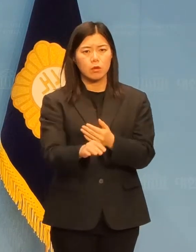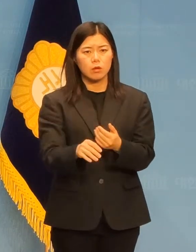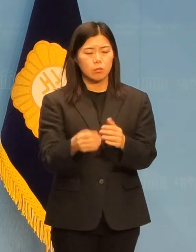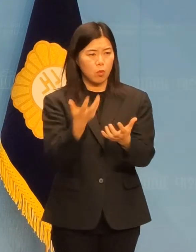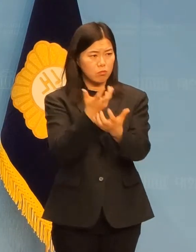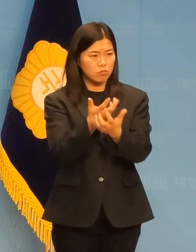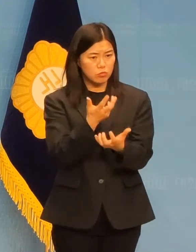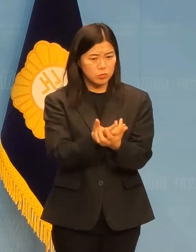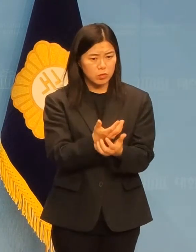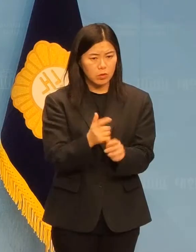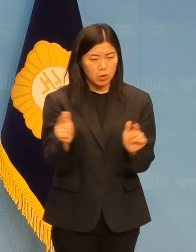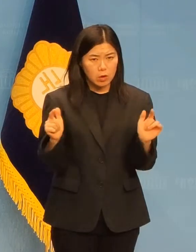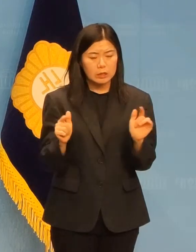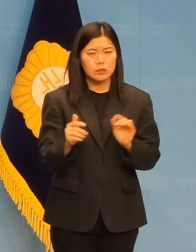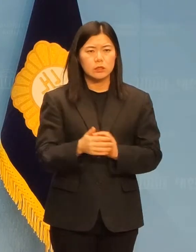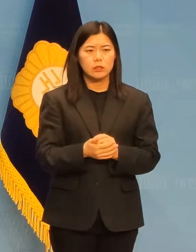문서를